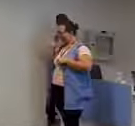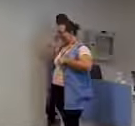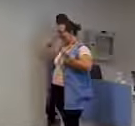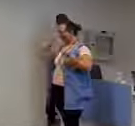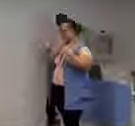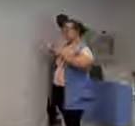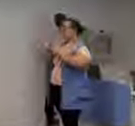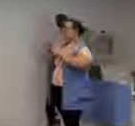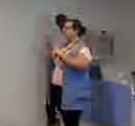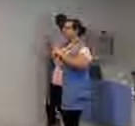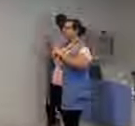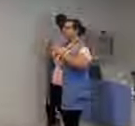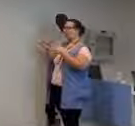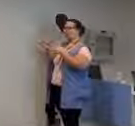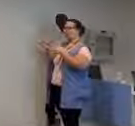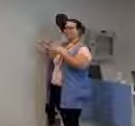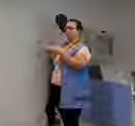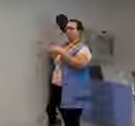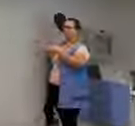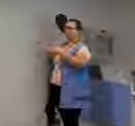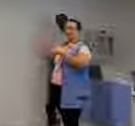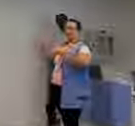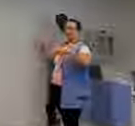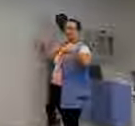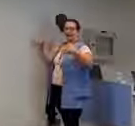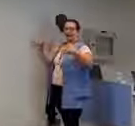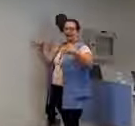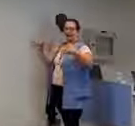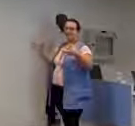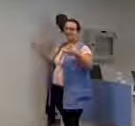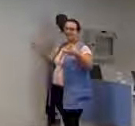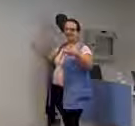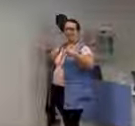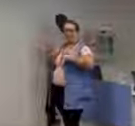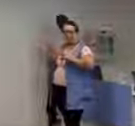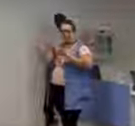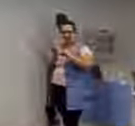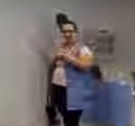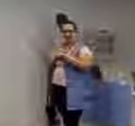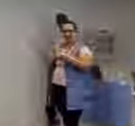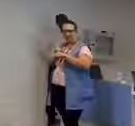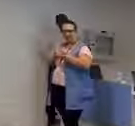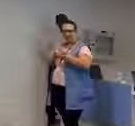ter a certeza que nós vamos conquistar negócios aí.